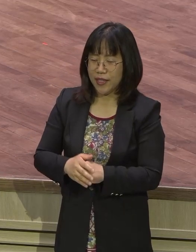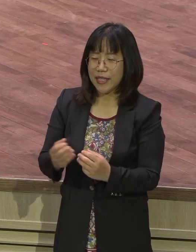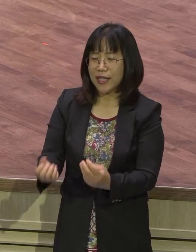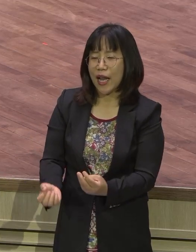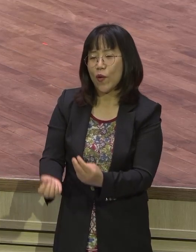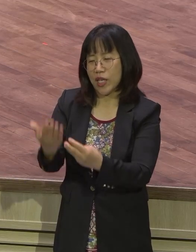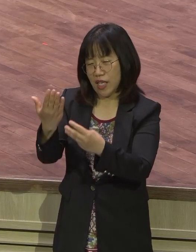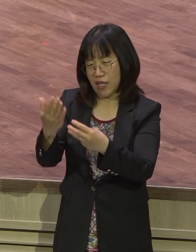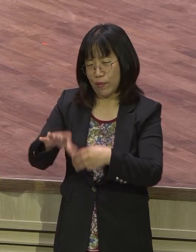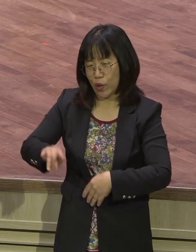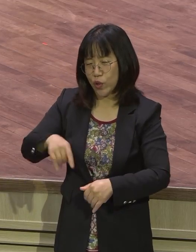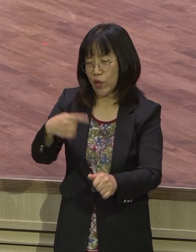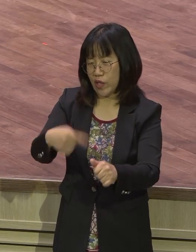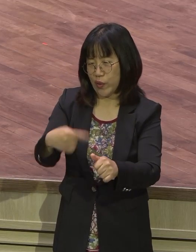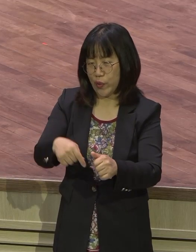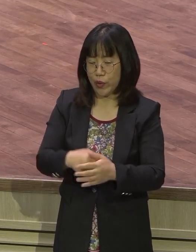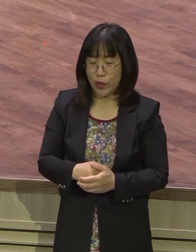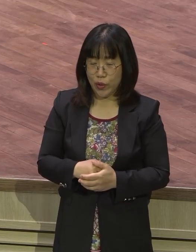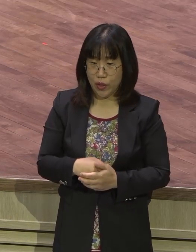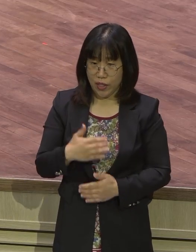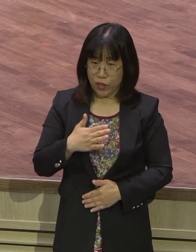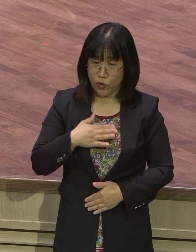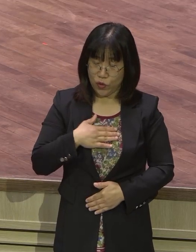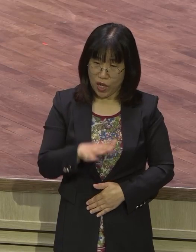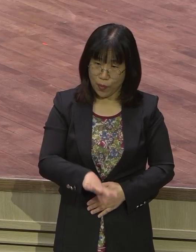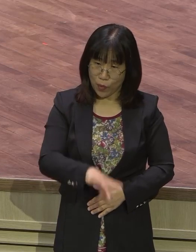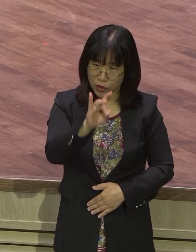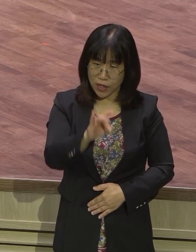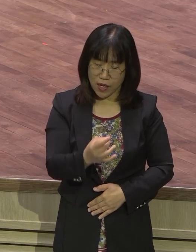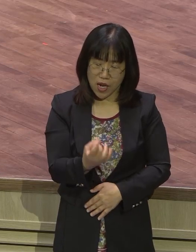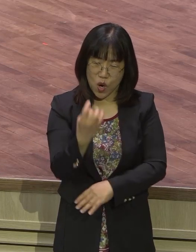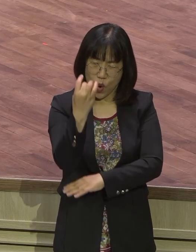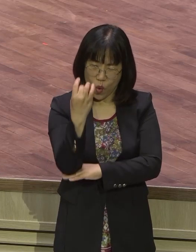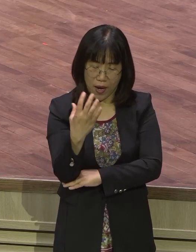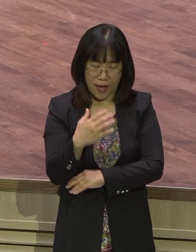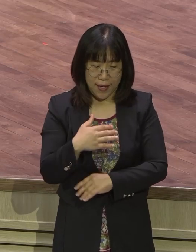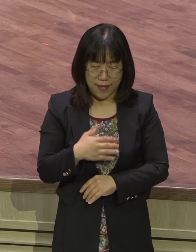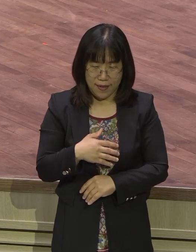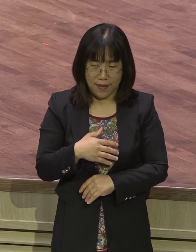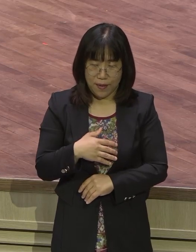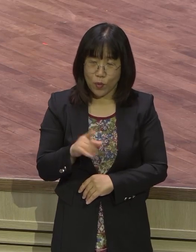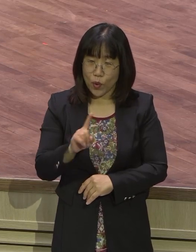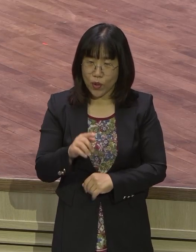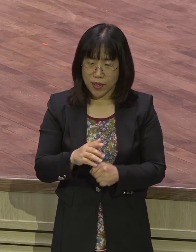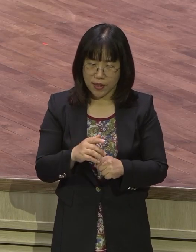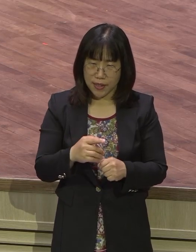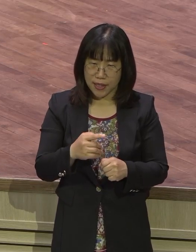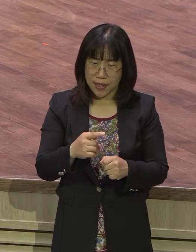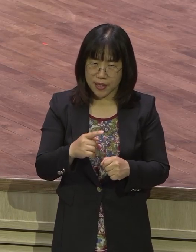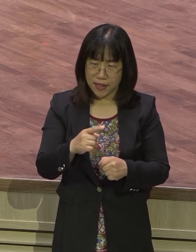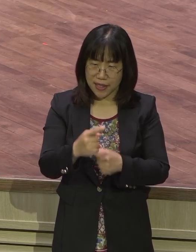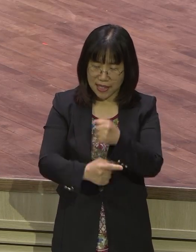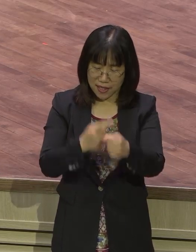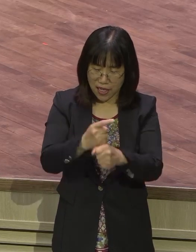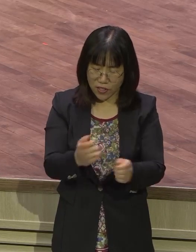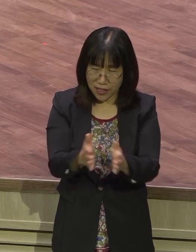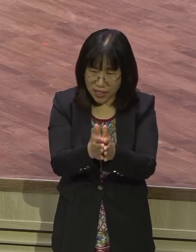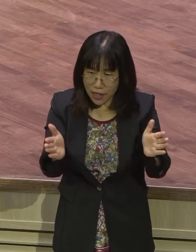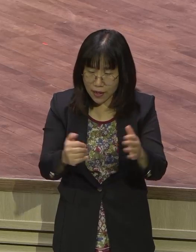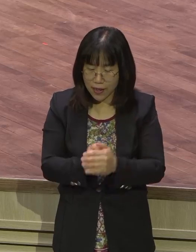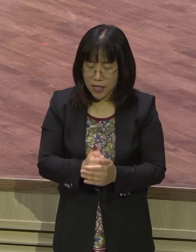옛날에 평신도때 저는요 장세기부터 올해 내가 성경하면 읽어야지 하나님 앞에 기도자목 다 정하고